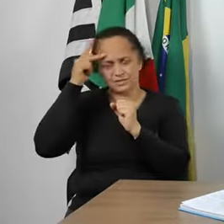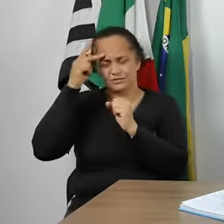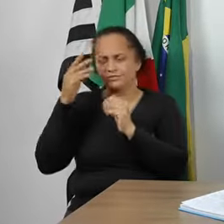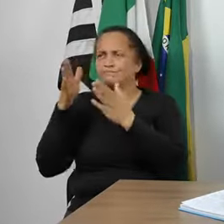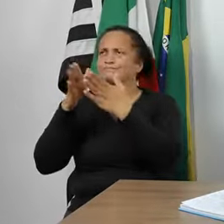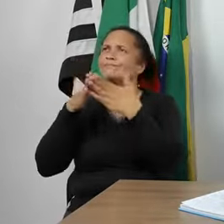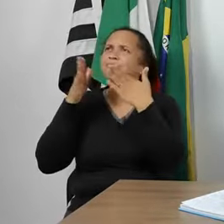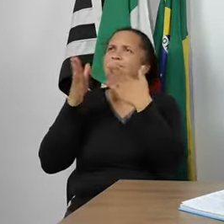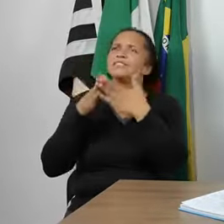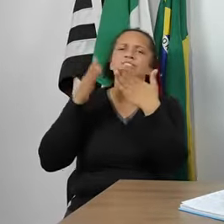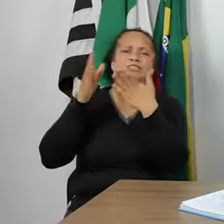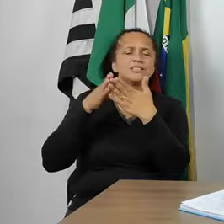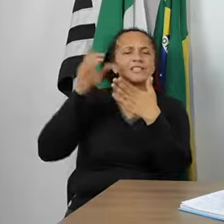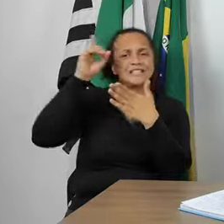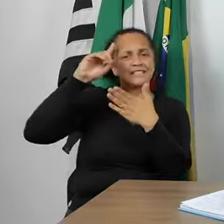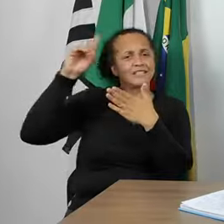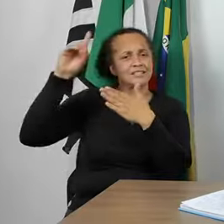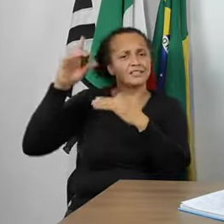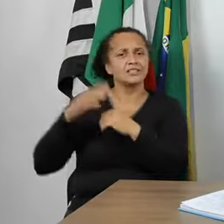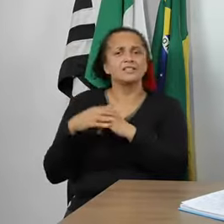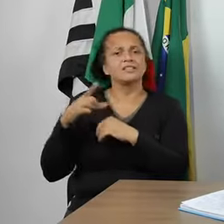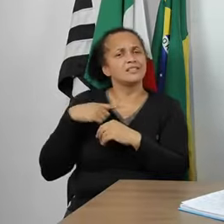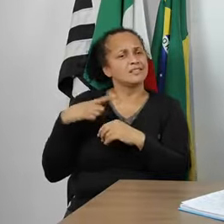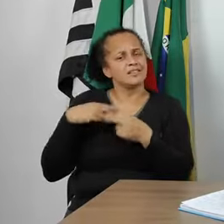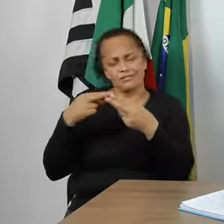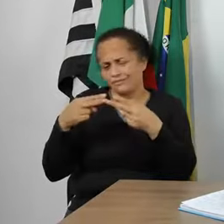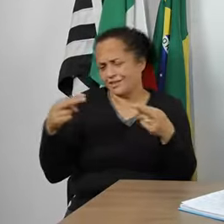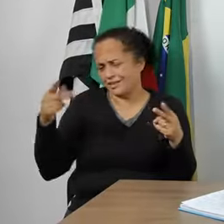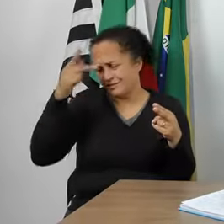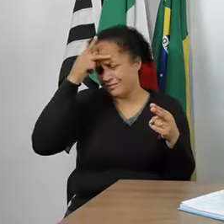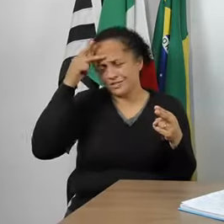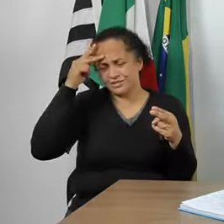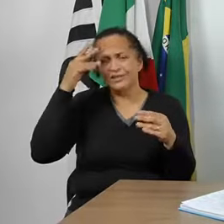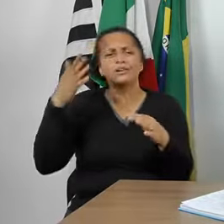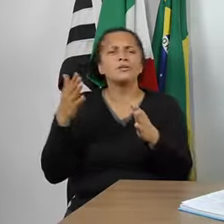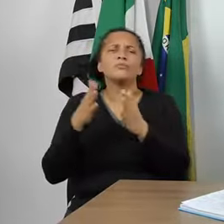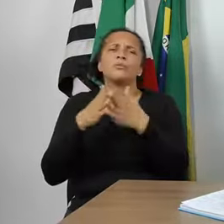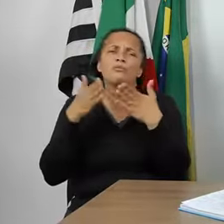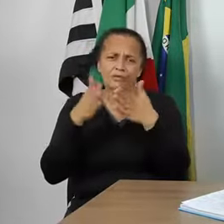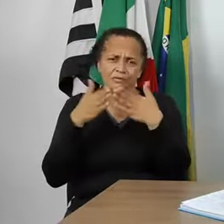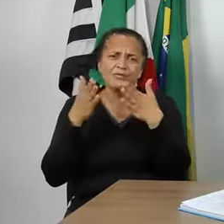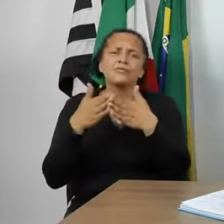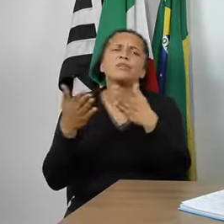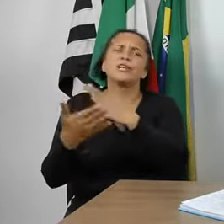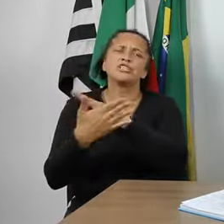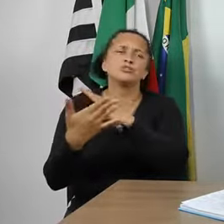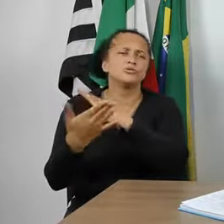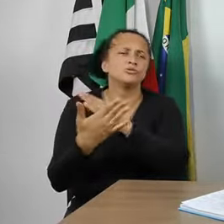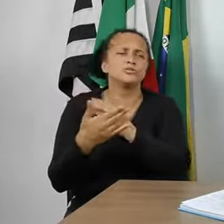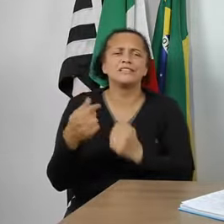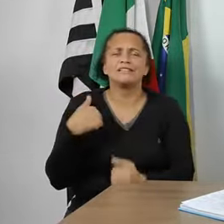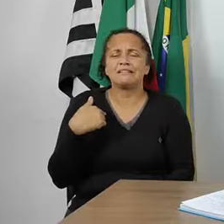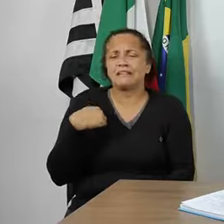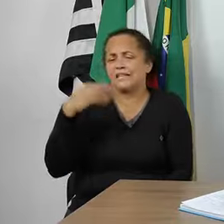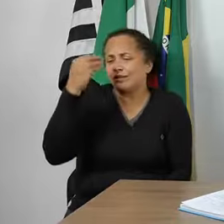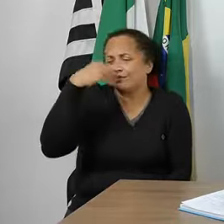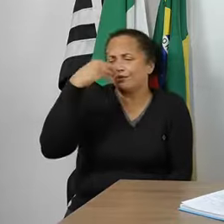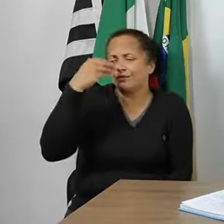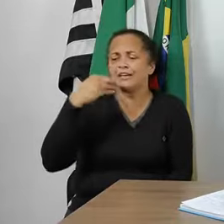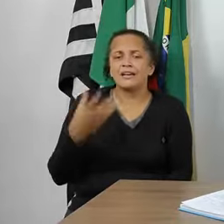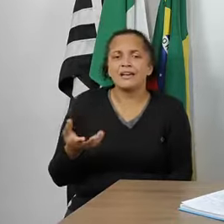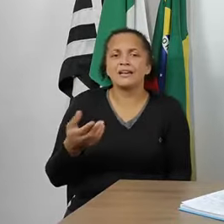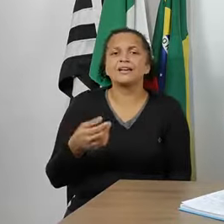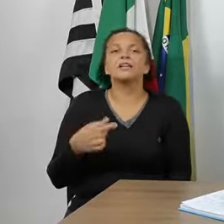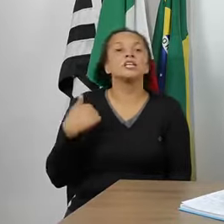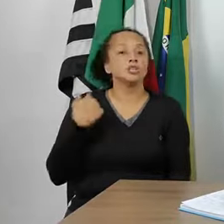clamarem por ajuda de oração. Pessoas que estão vivendo momentos difíceis, não só por conta dessa pandemia, mas